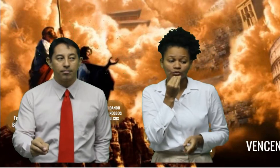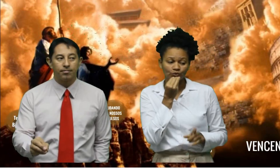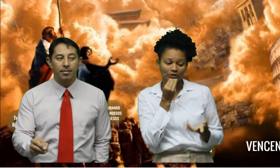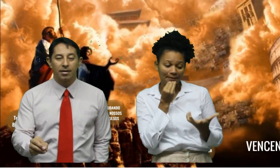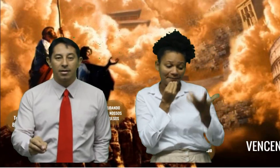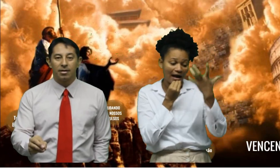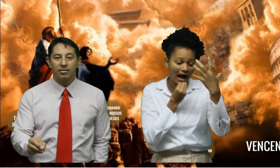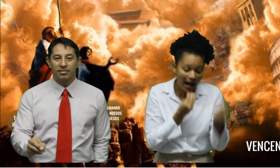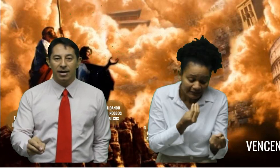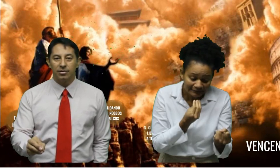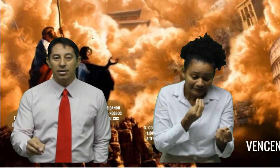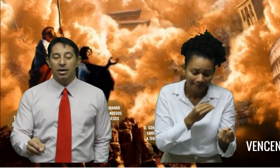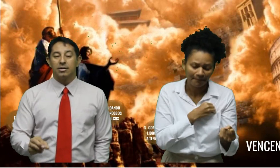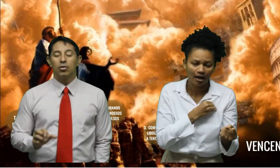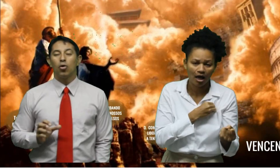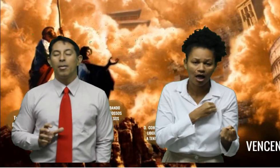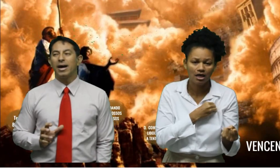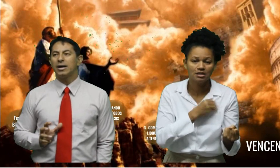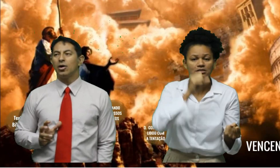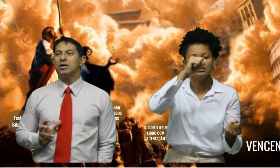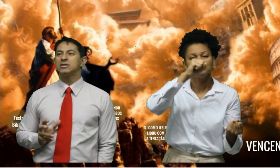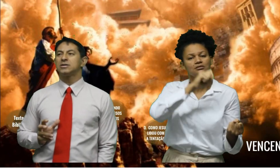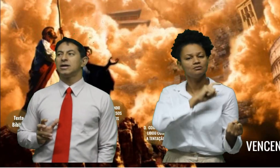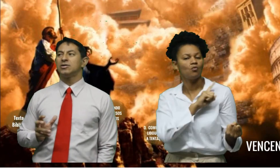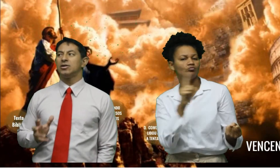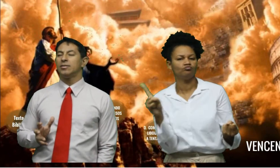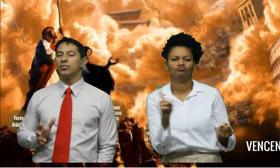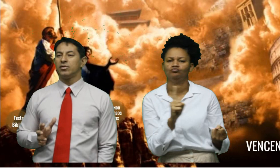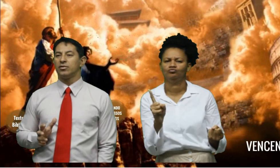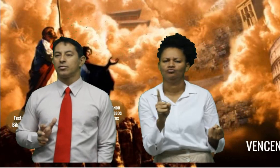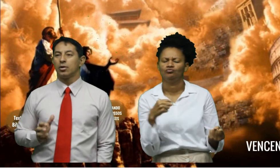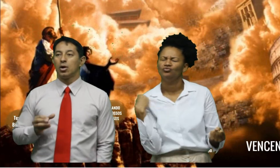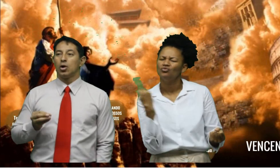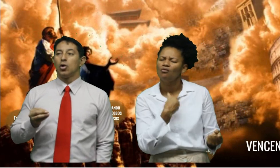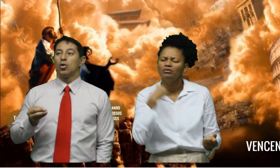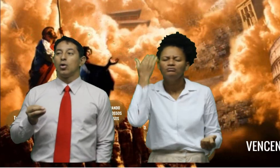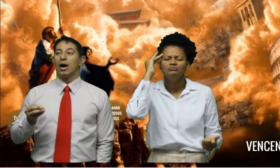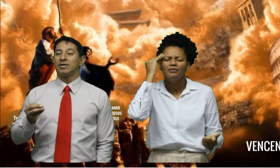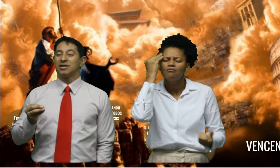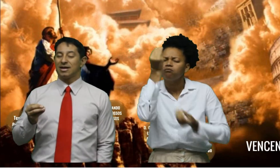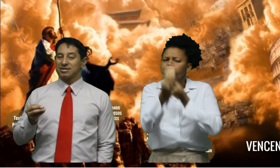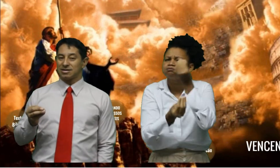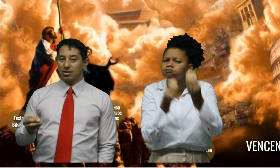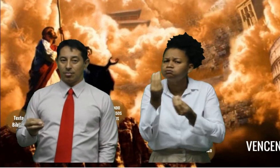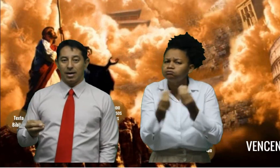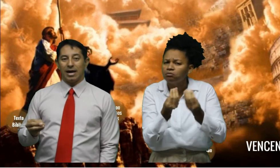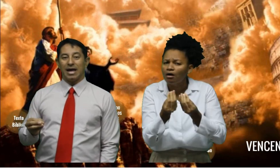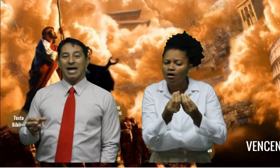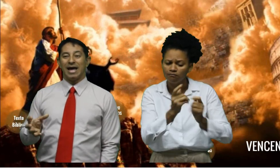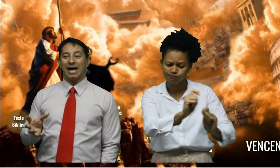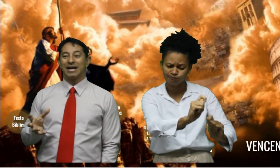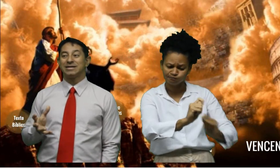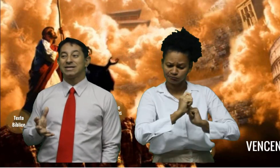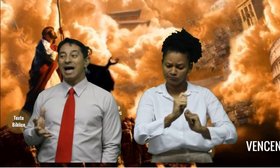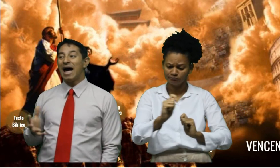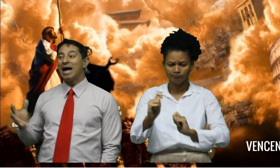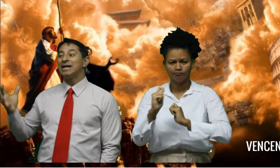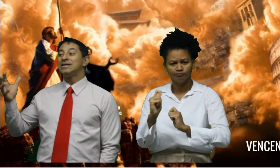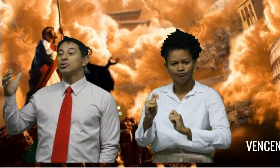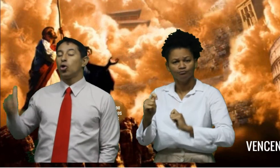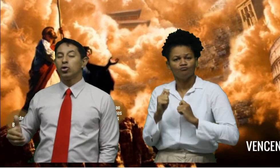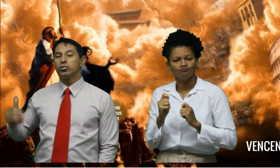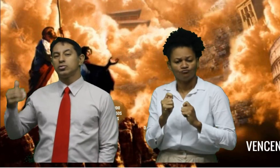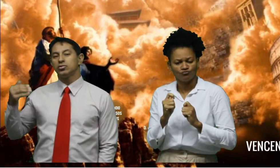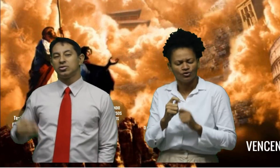não, certo? Então, como é que nós entendemos isso? A tentação, ela